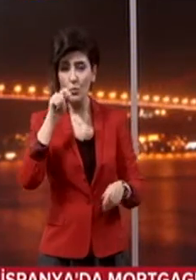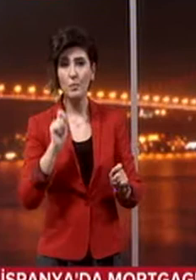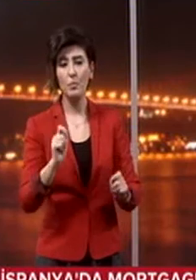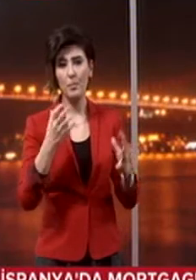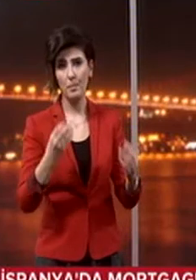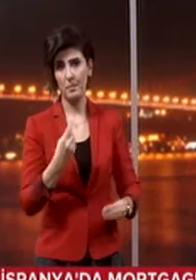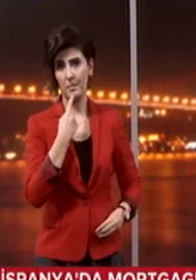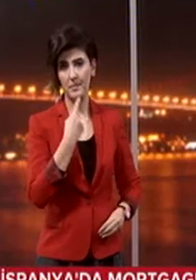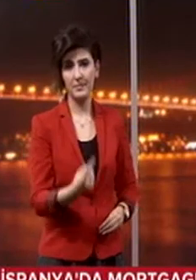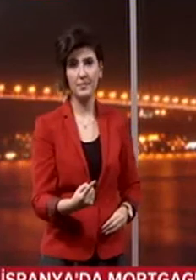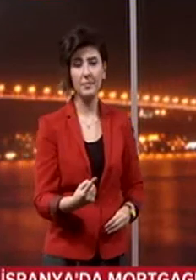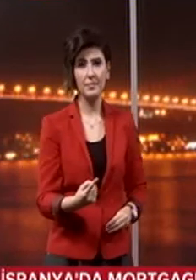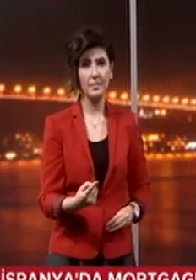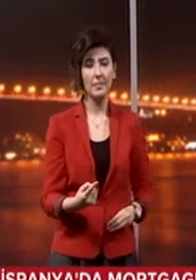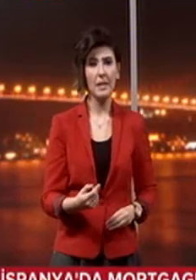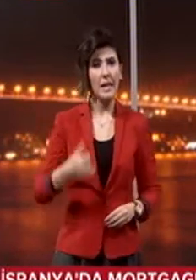kaldığı bildirildi.